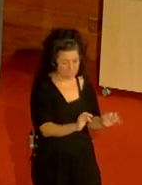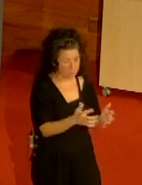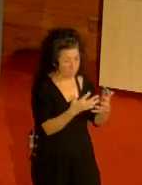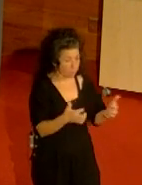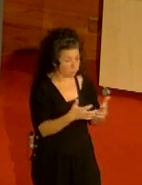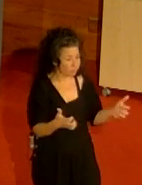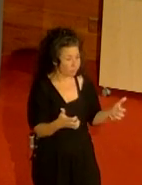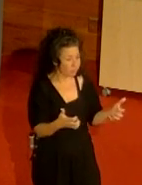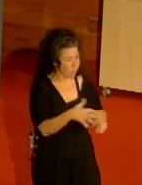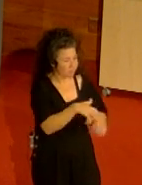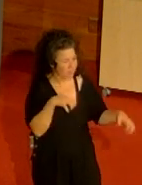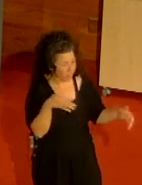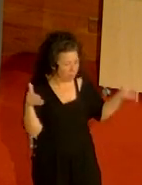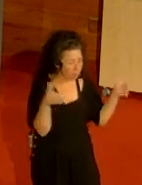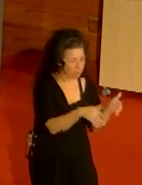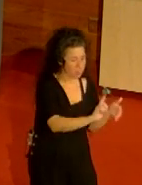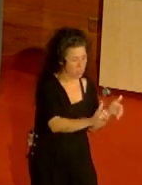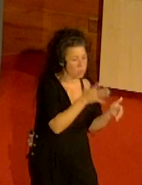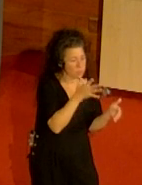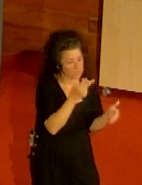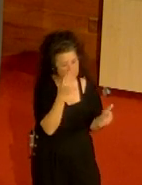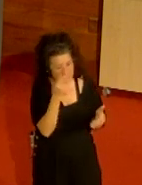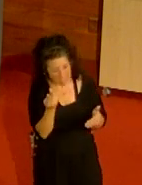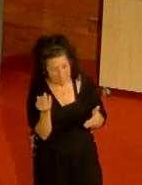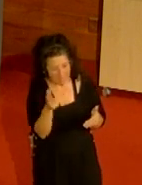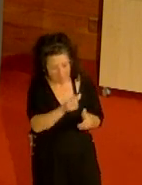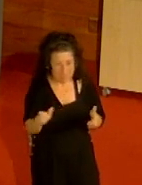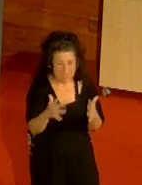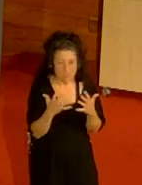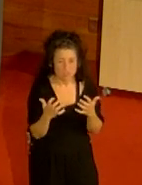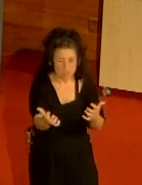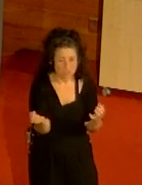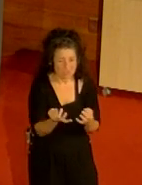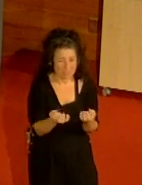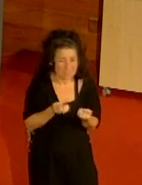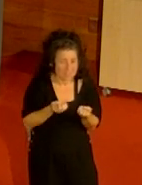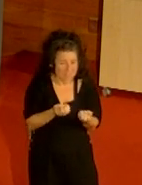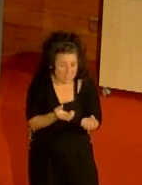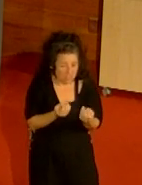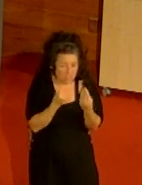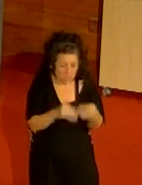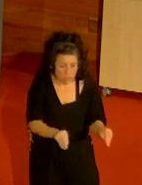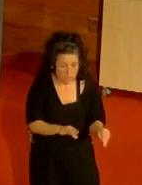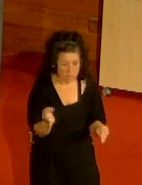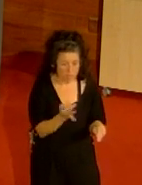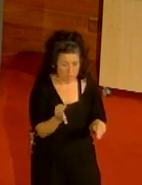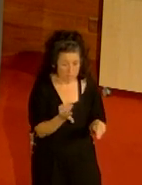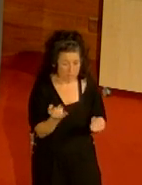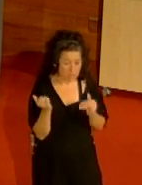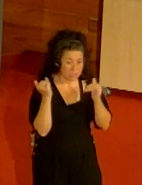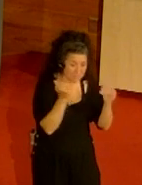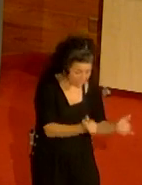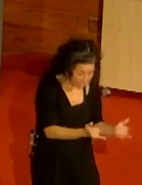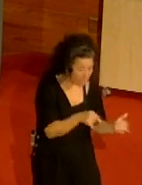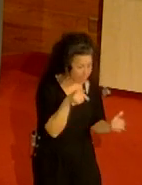reportaje, porque lo que interesa a la gente son las historias, pero creo que de alguna manera también hay que acabar llegando ahí